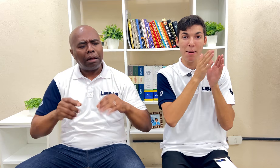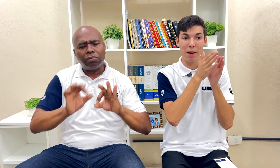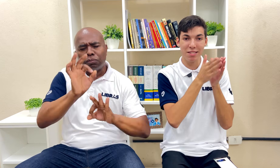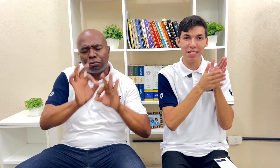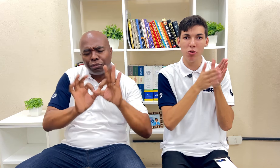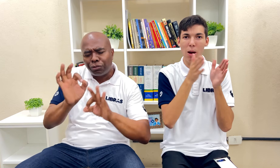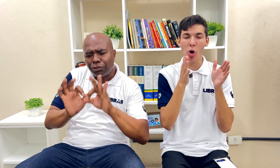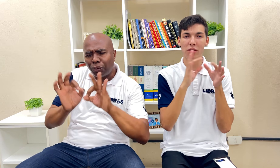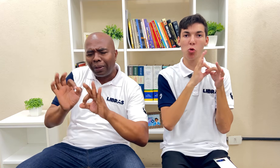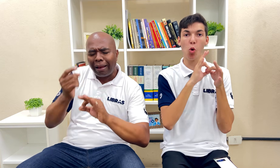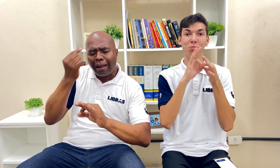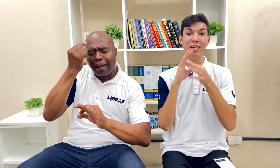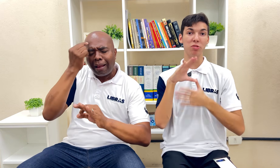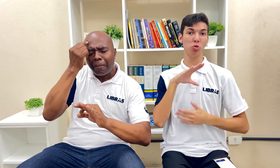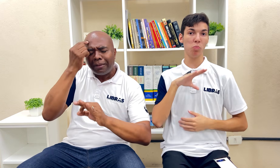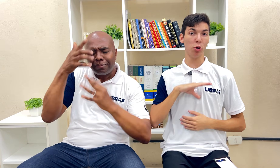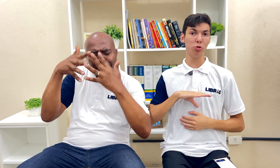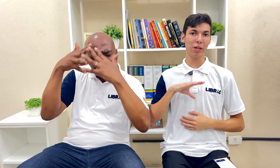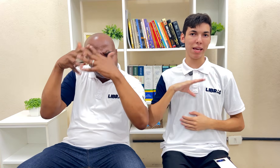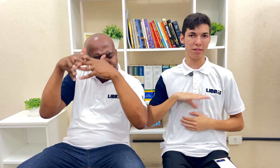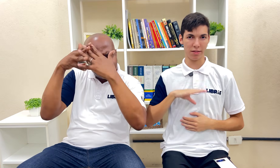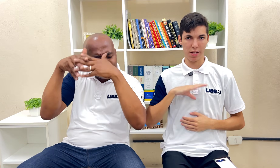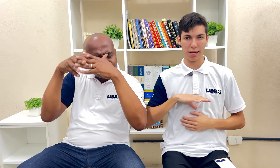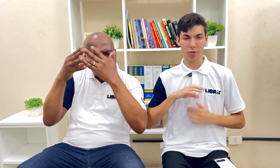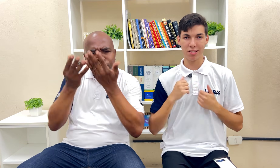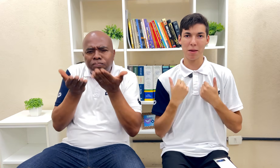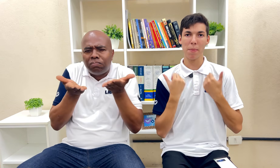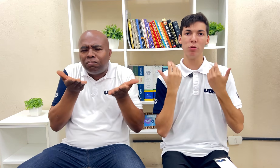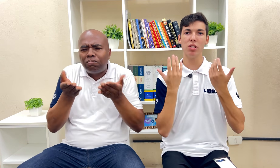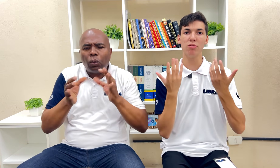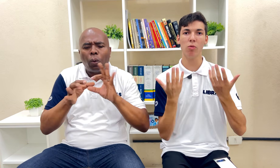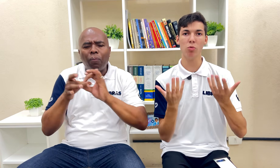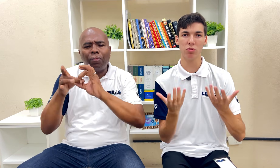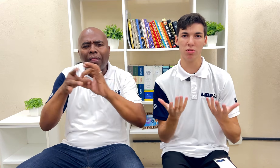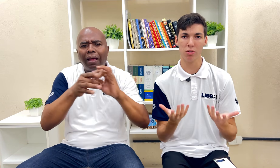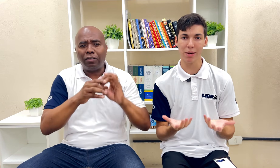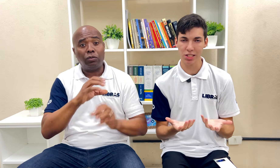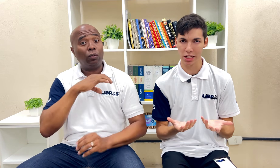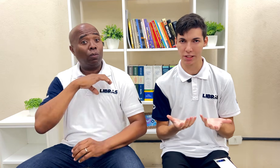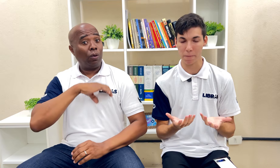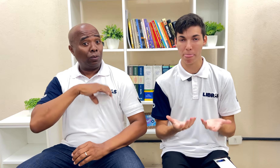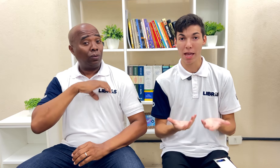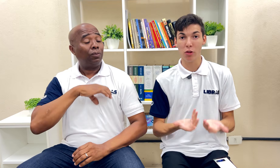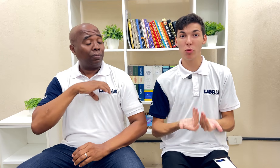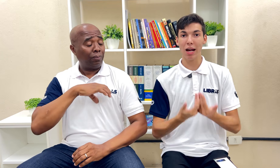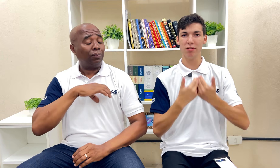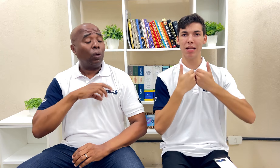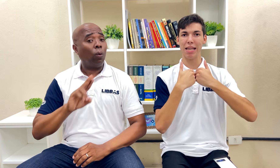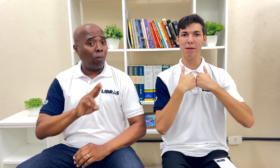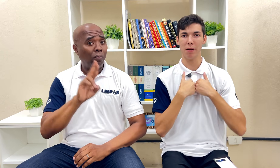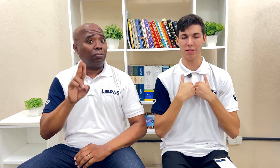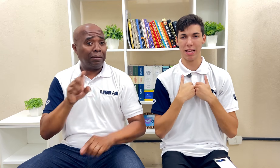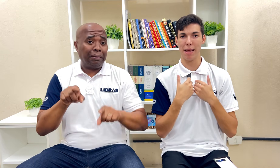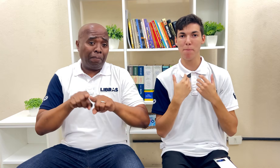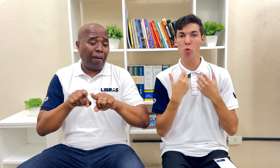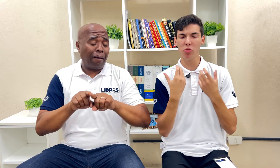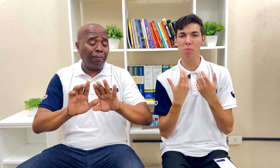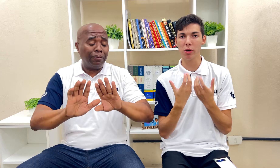para seguir uma ordem, o contexto do português. Então eles também utilizam a construção imagética. No caso da Libras, ela é muito